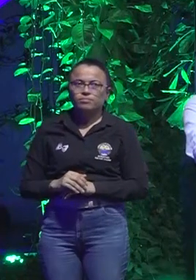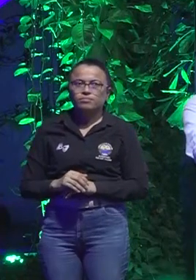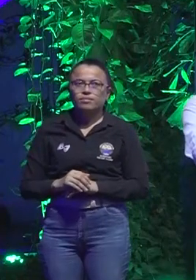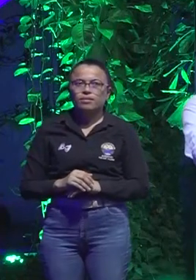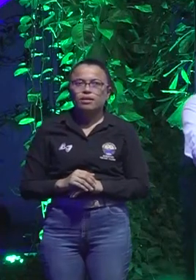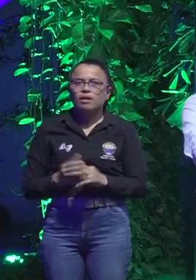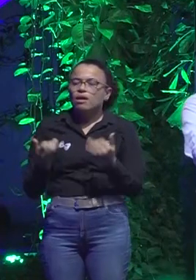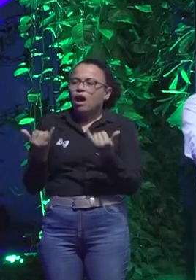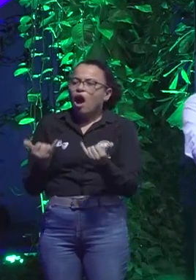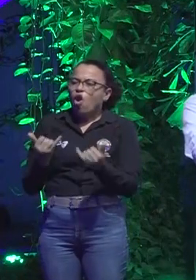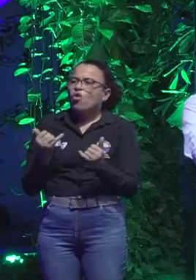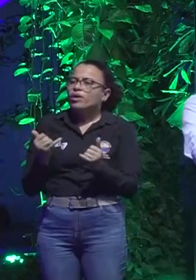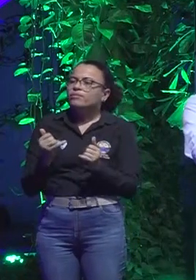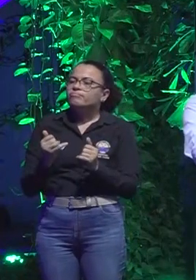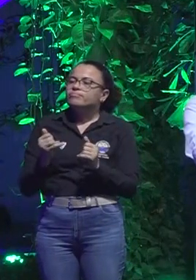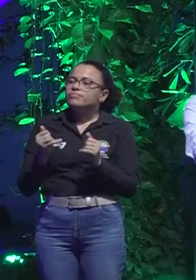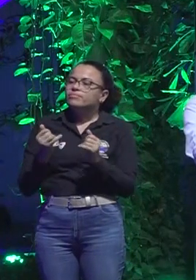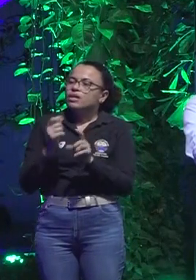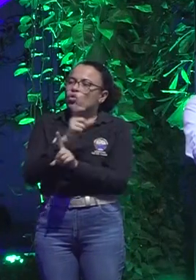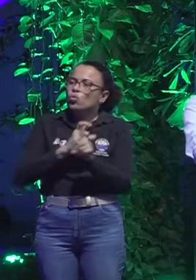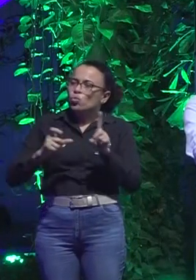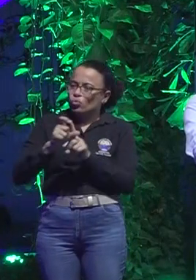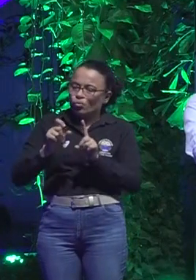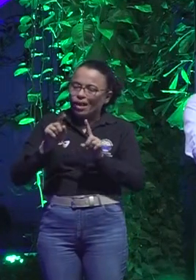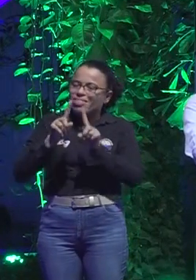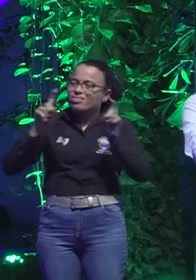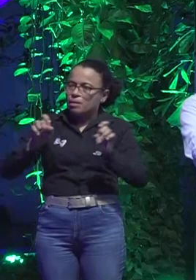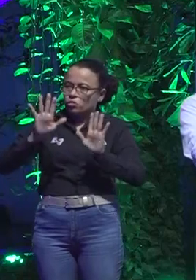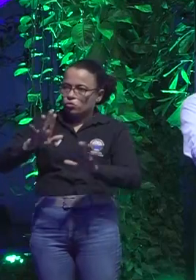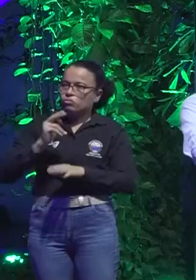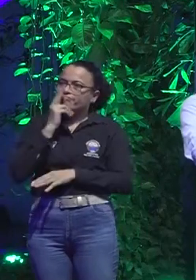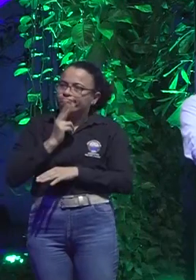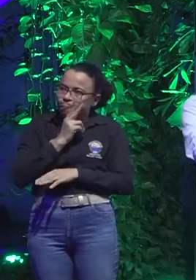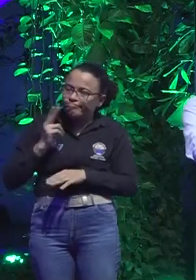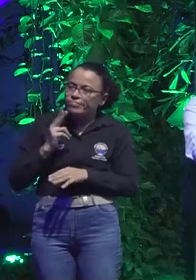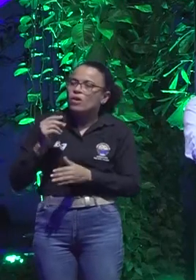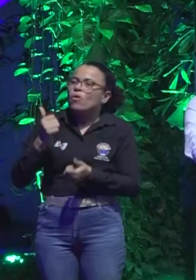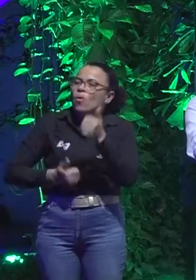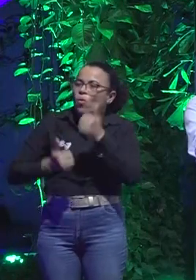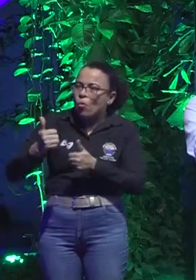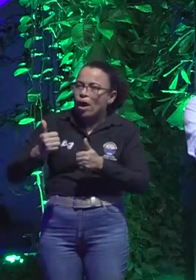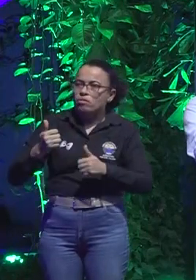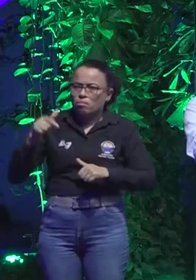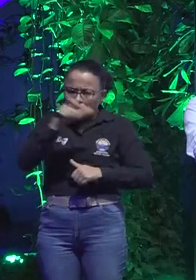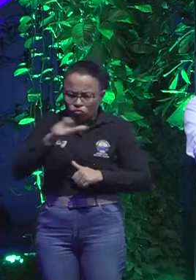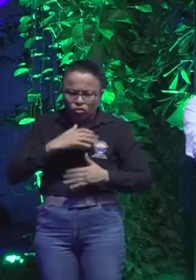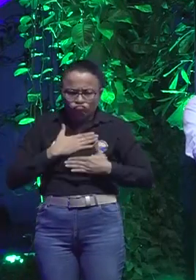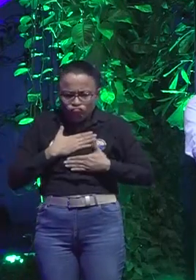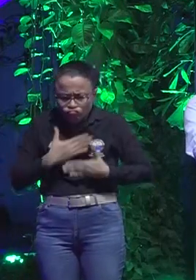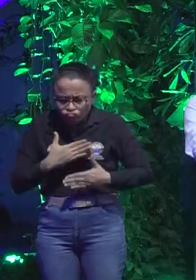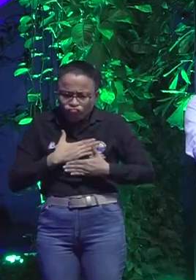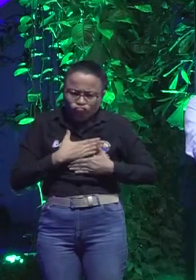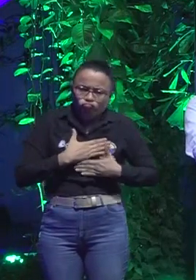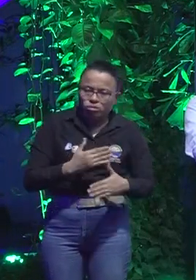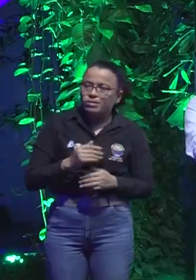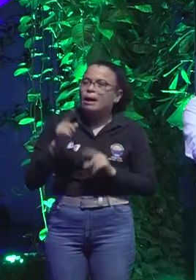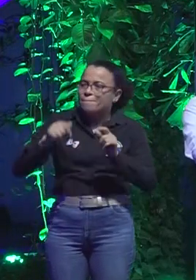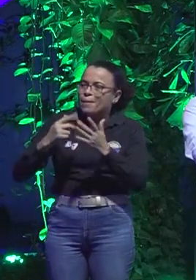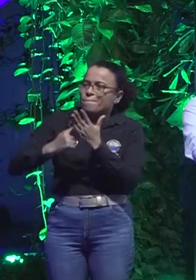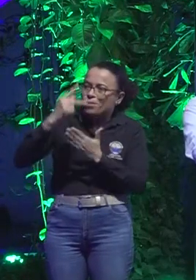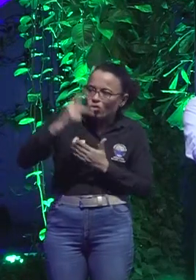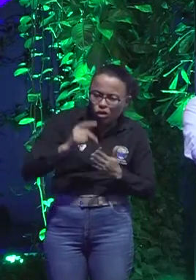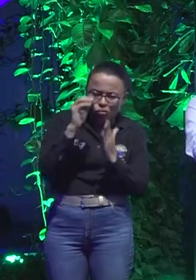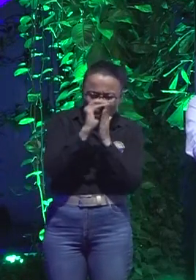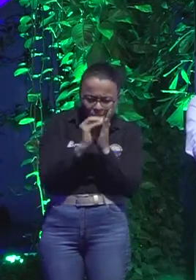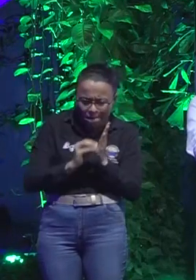Hay una cultura propia, propicia al engagement. Hay voluntariado, hay proyectos, la gente se compromete. Hay una estructura organizacional